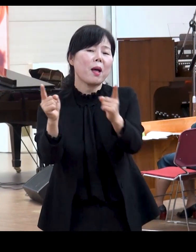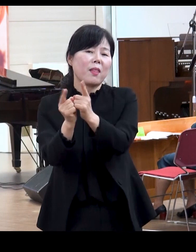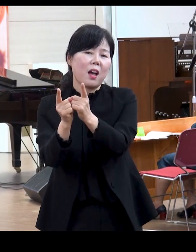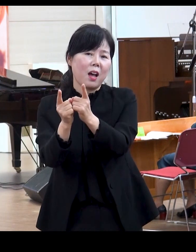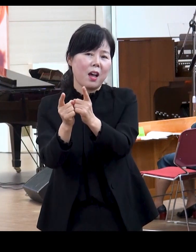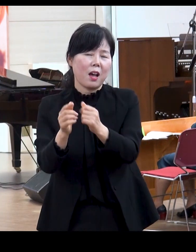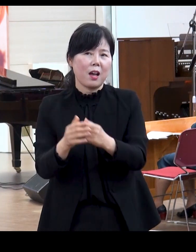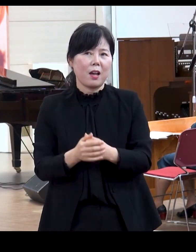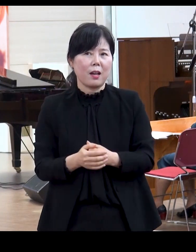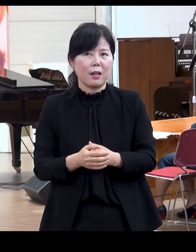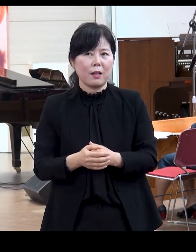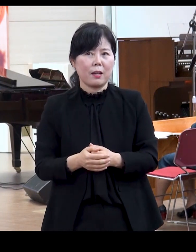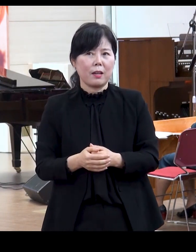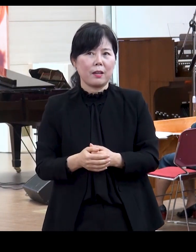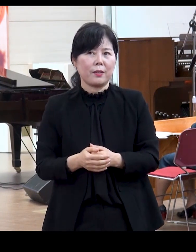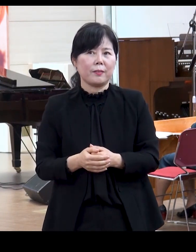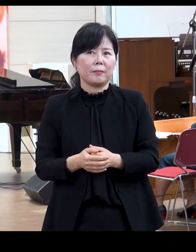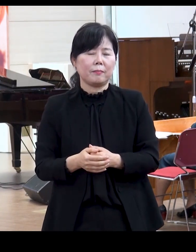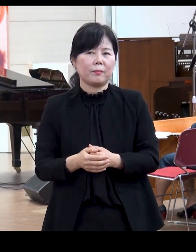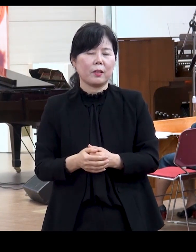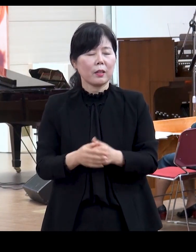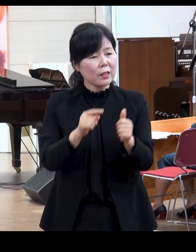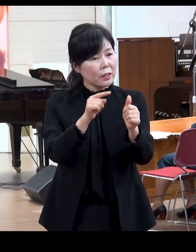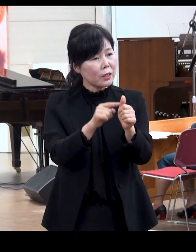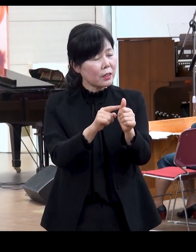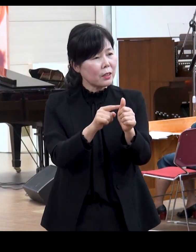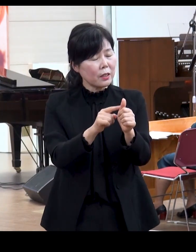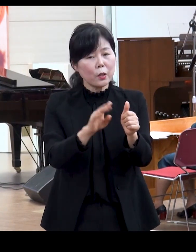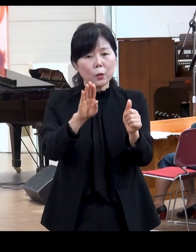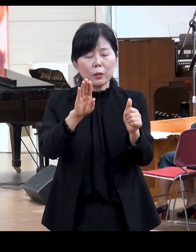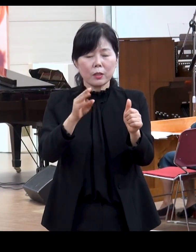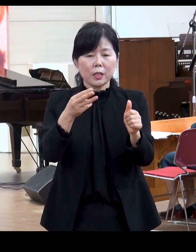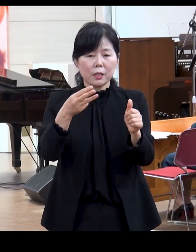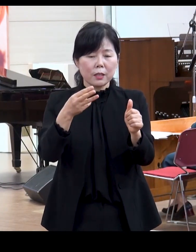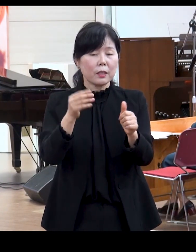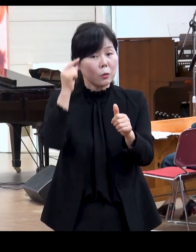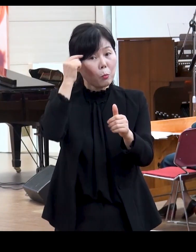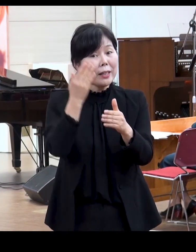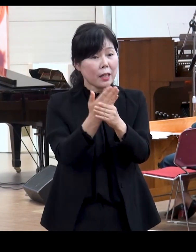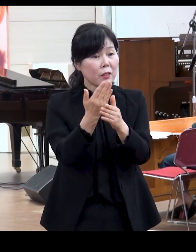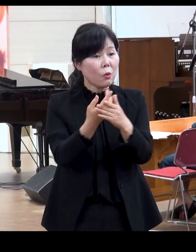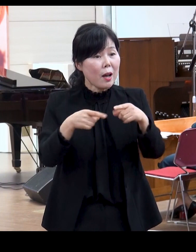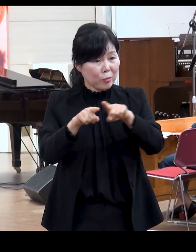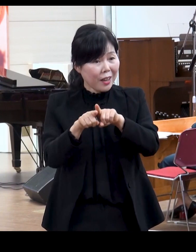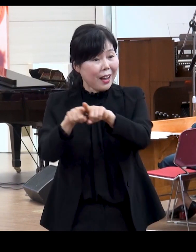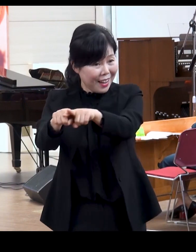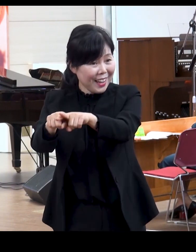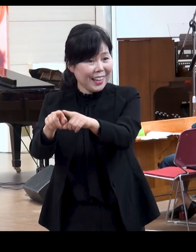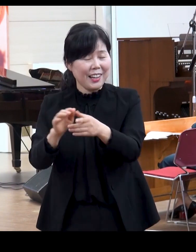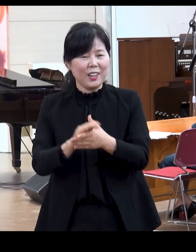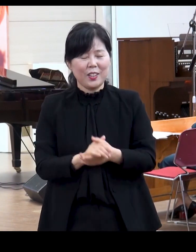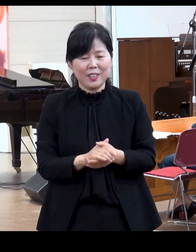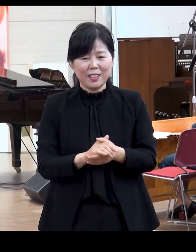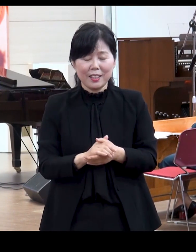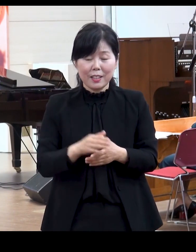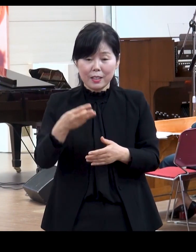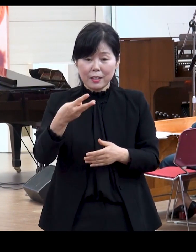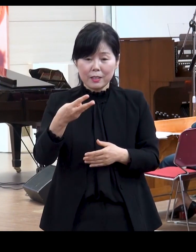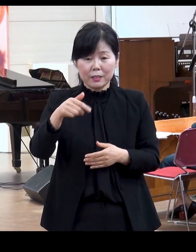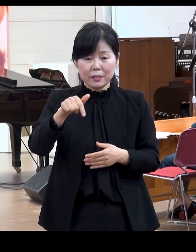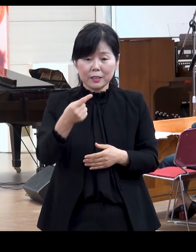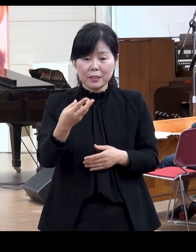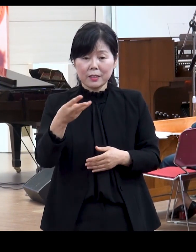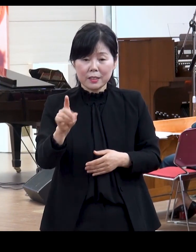통역으로 누굴 데려갔느냐? 스티브 린튼 박사를 데려간 거예요. 그래서 자기도 갔다는 것이죠. 근데 그러면서 얘기하기를 뭐냐? 빌리